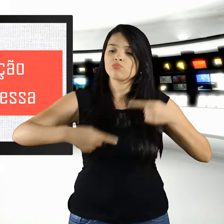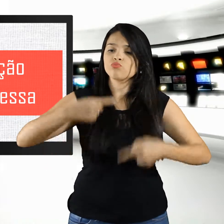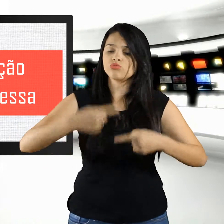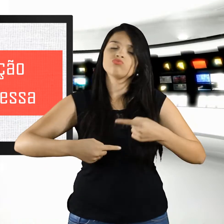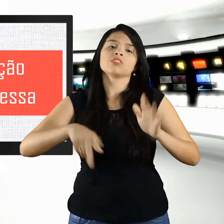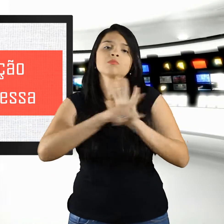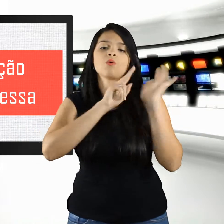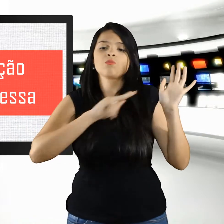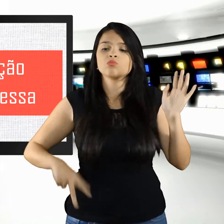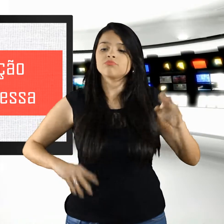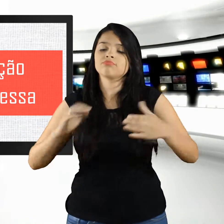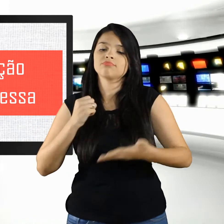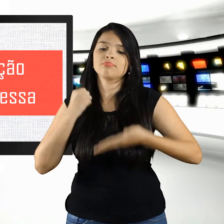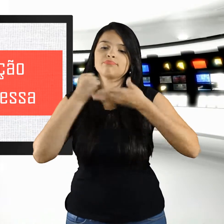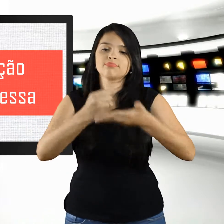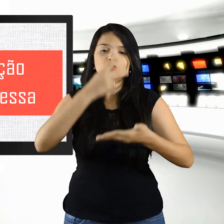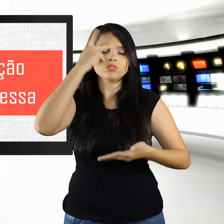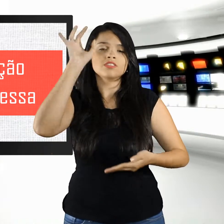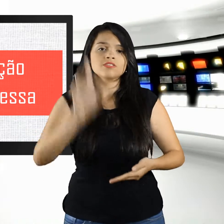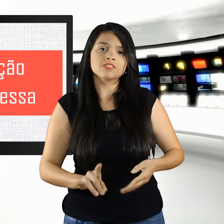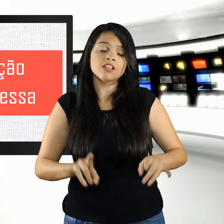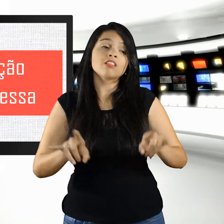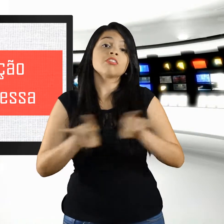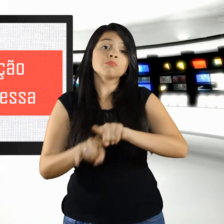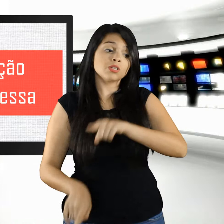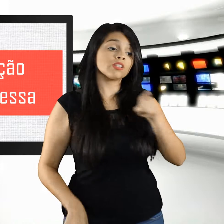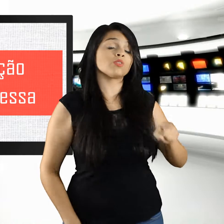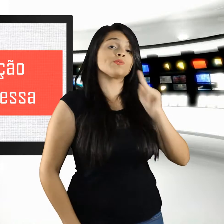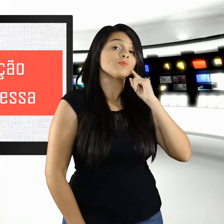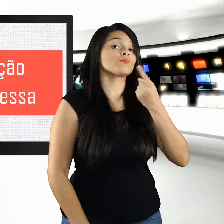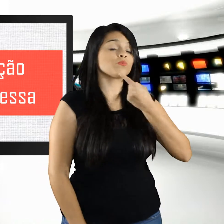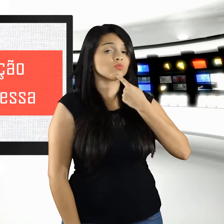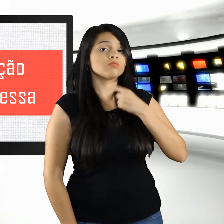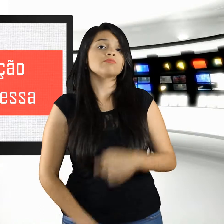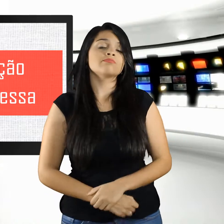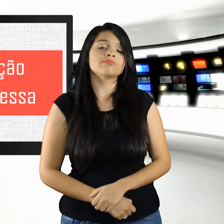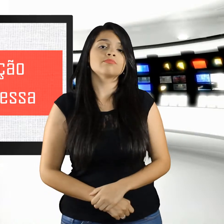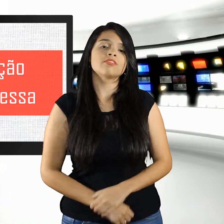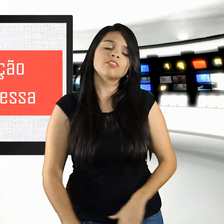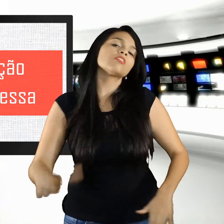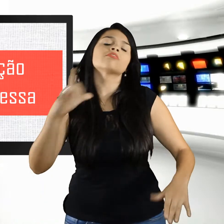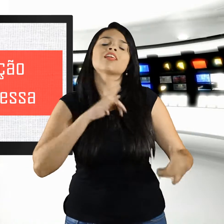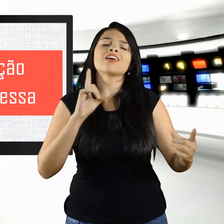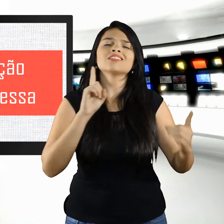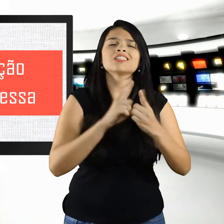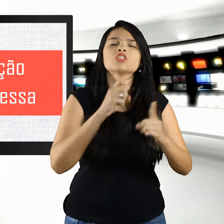com deficiência, de modo geral, e para os surdos, em particular. É o caso da assistência social, da